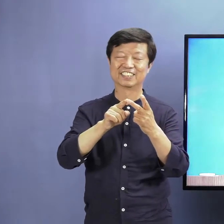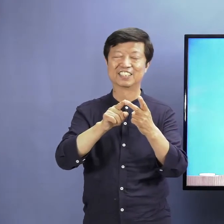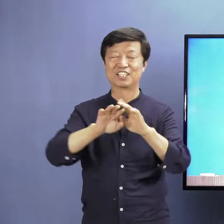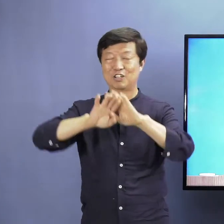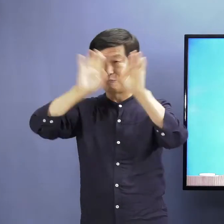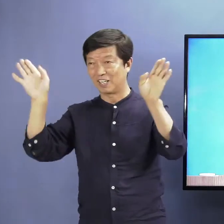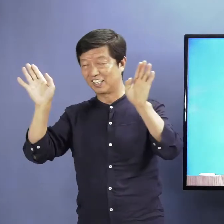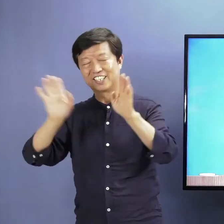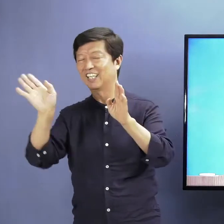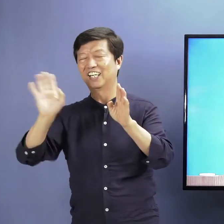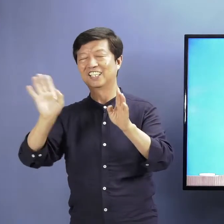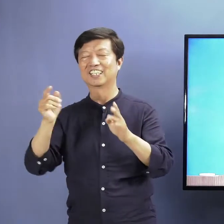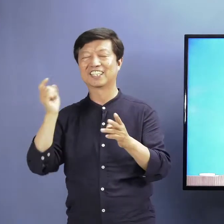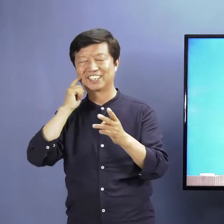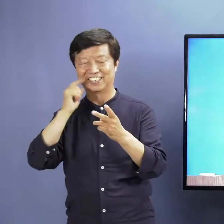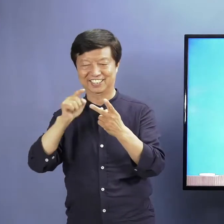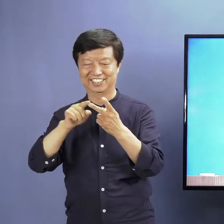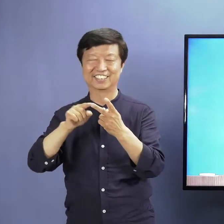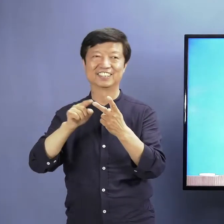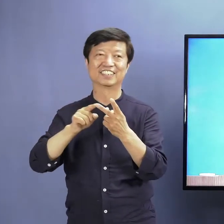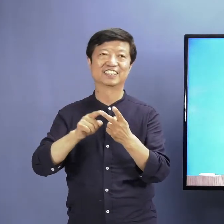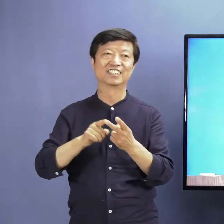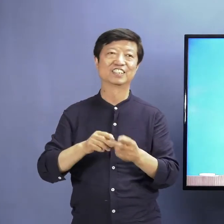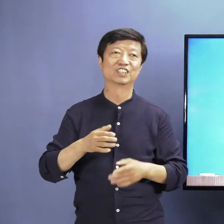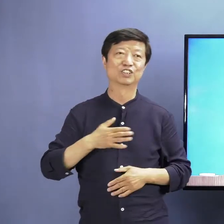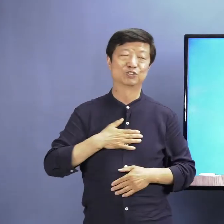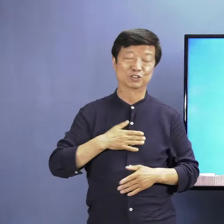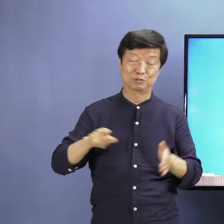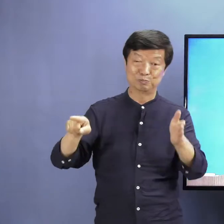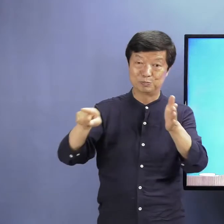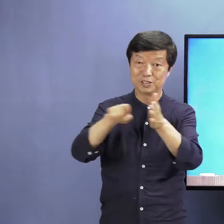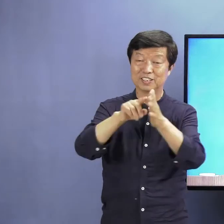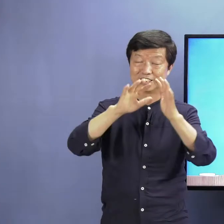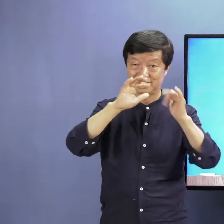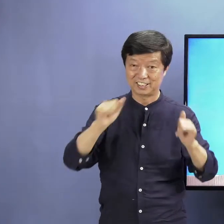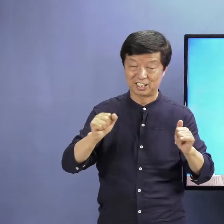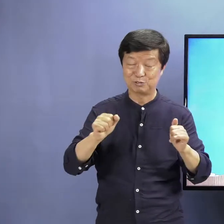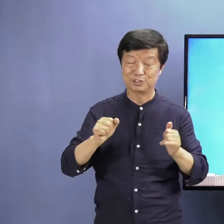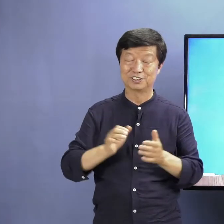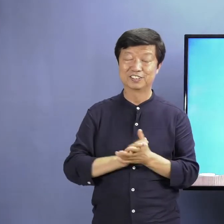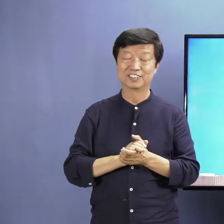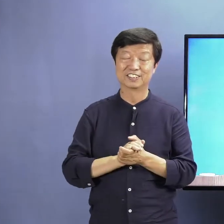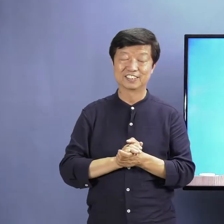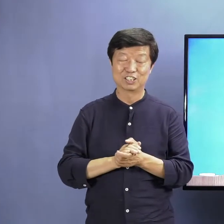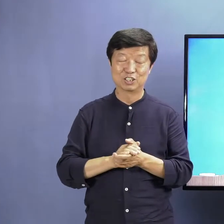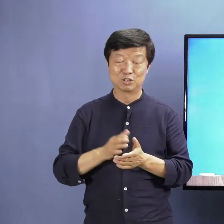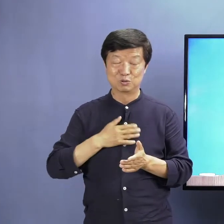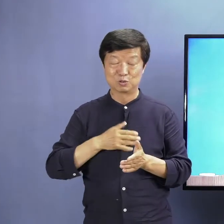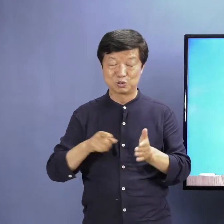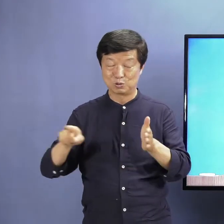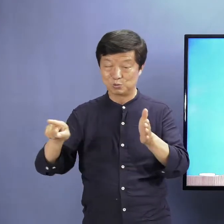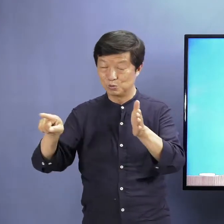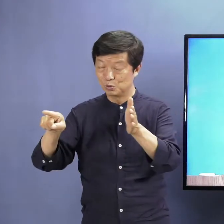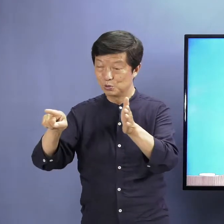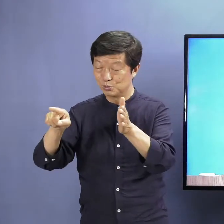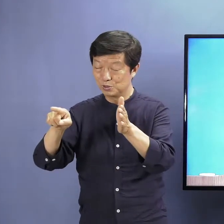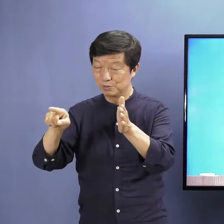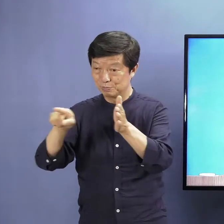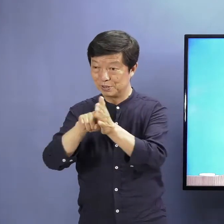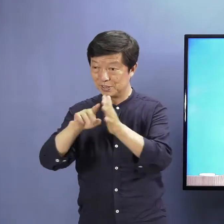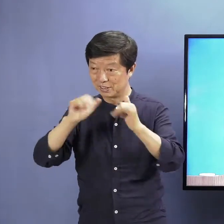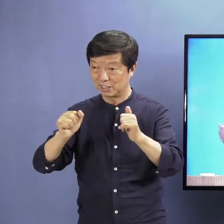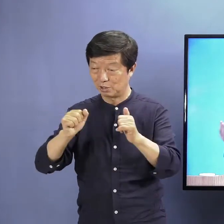왜냐면 원래 우리 이 말씀 뭐냐면, 신앙생활 하는 사람이 믿는다고 하면서 예수님을 문 밖에 세워놓고 문 안 열어주고